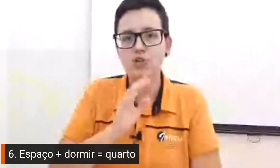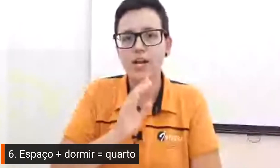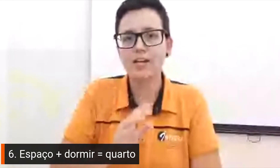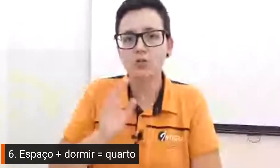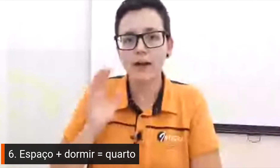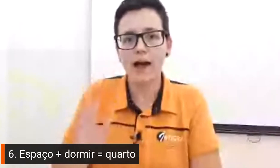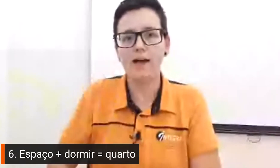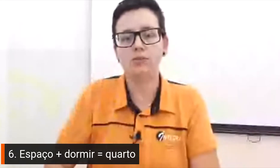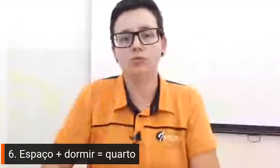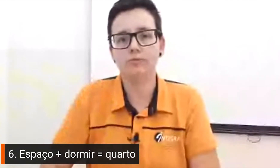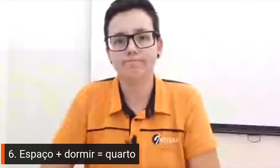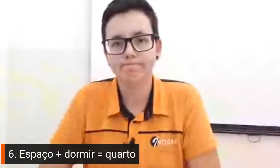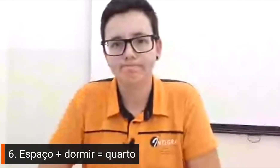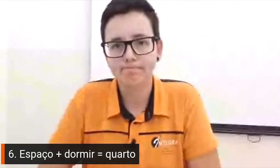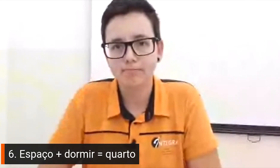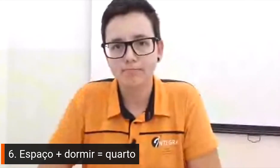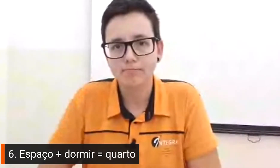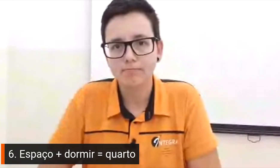jeito errado.